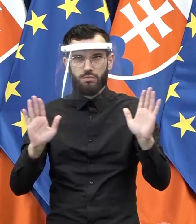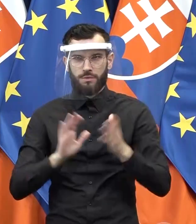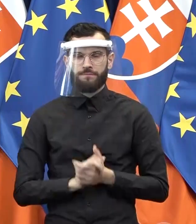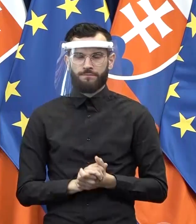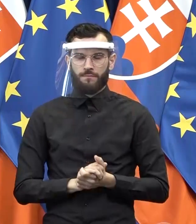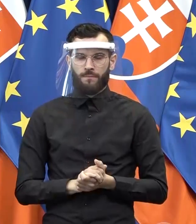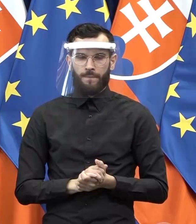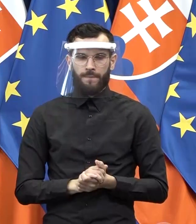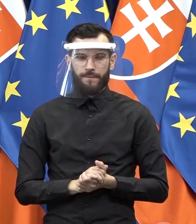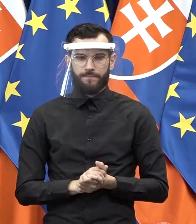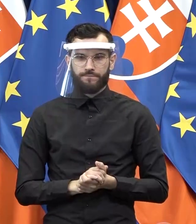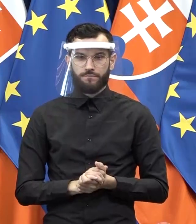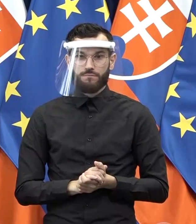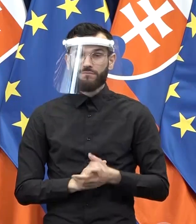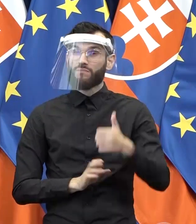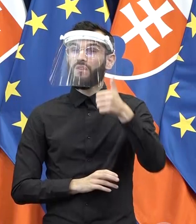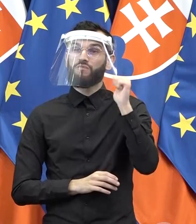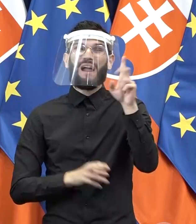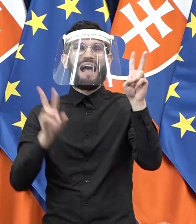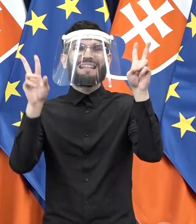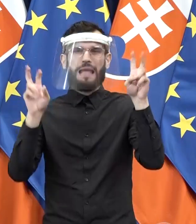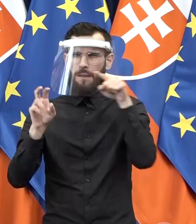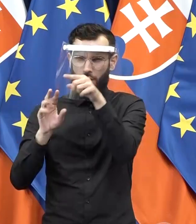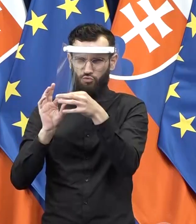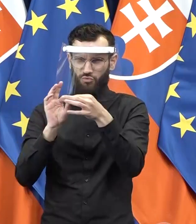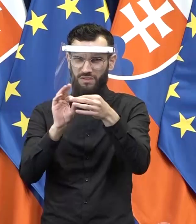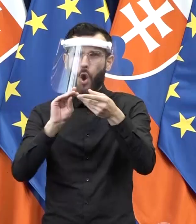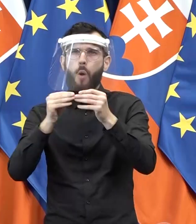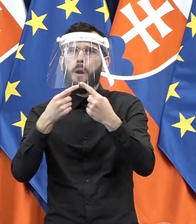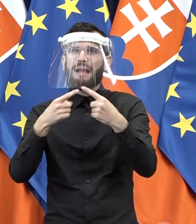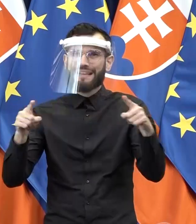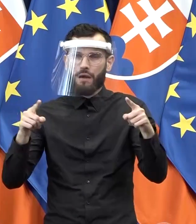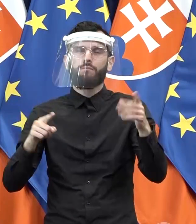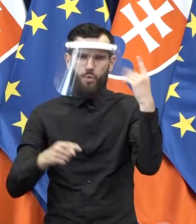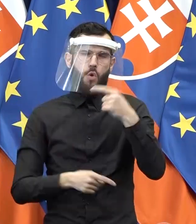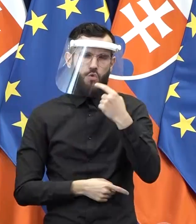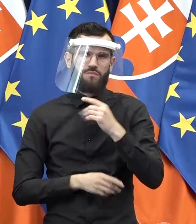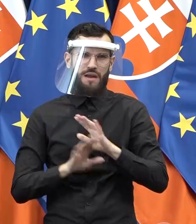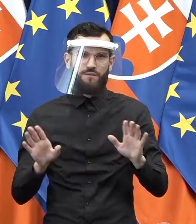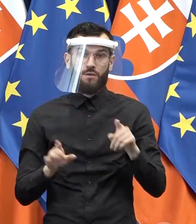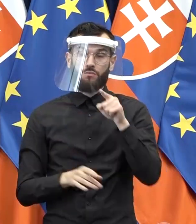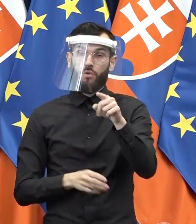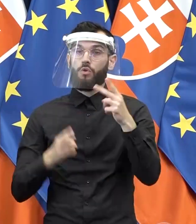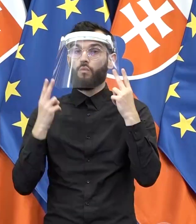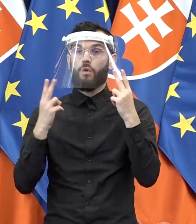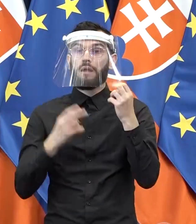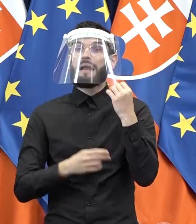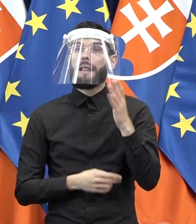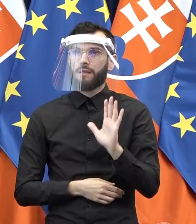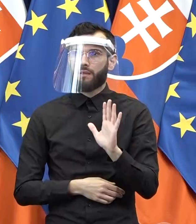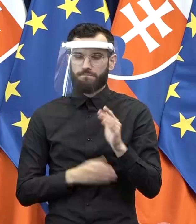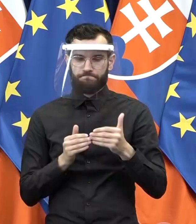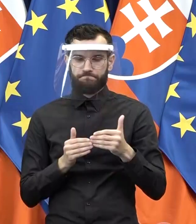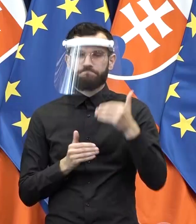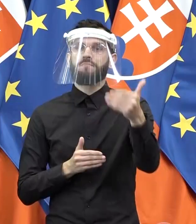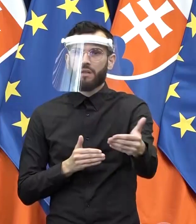zákulisia, že sme sa včera na tú tému bavili. Bude to otázka, kľúčová otázka nasledujúceho